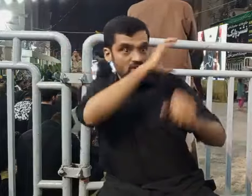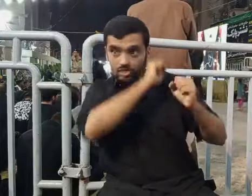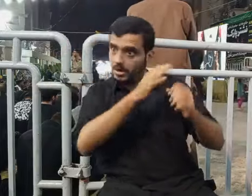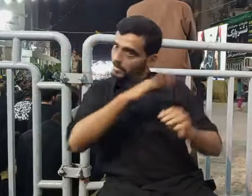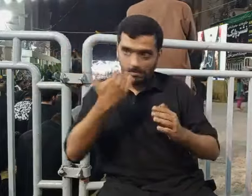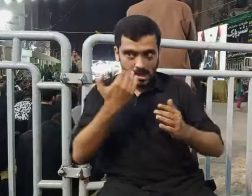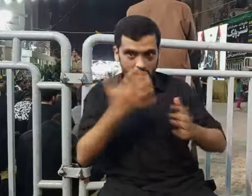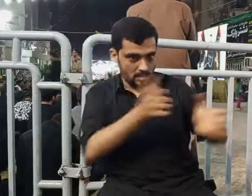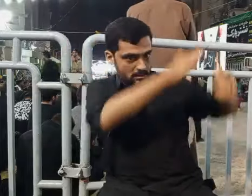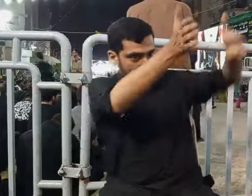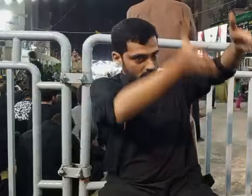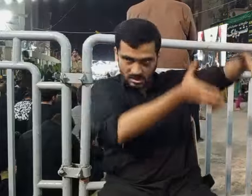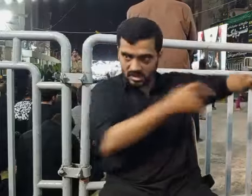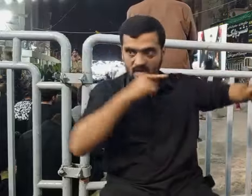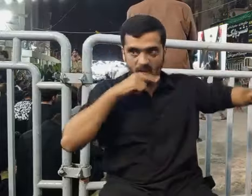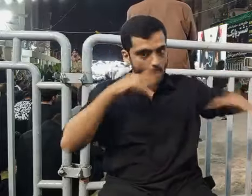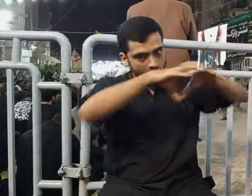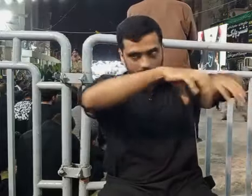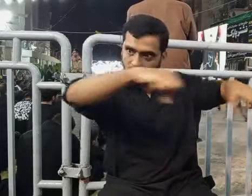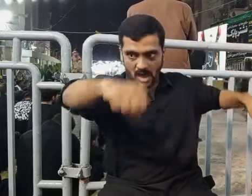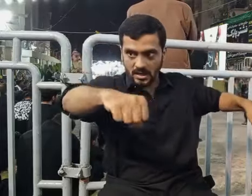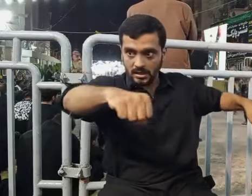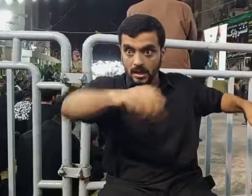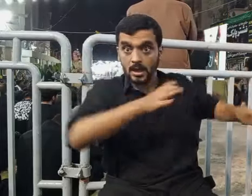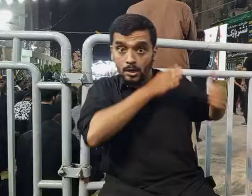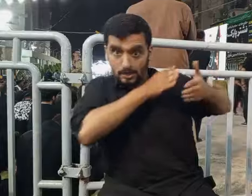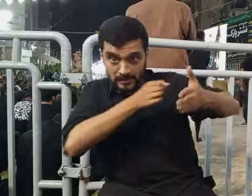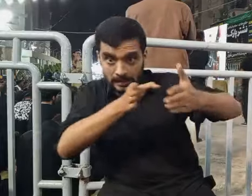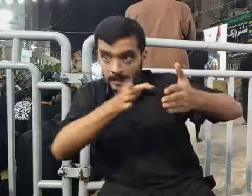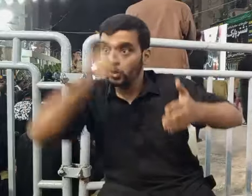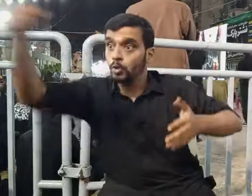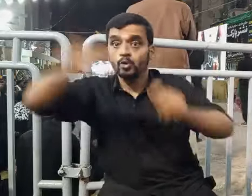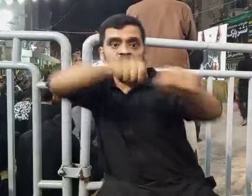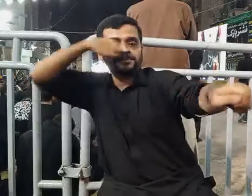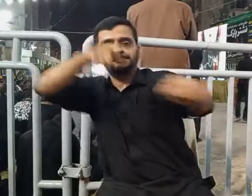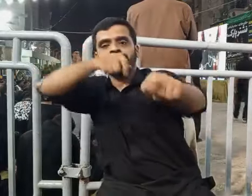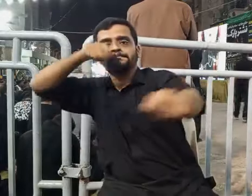سفید کفن دیا تھا، یہ سر کیسے ہو گیا؟ کہ بہن امت نے تیر مارے ہیں۔